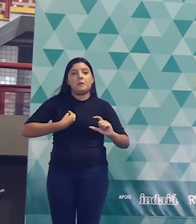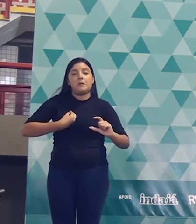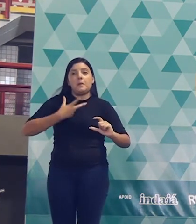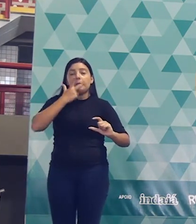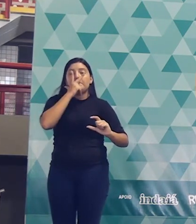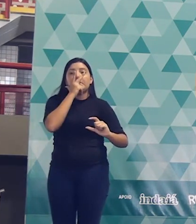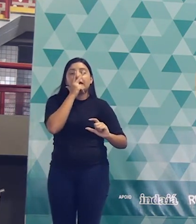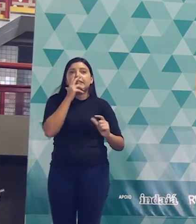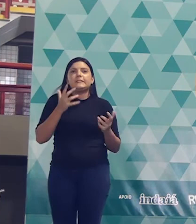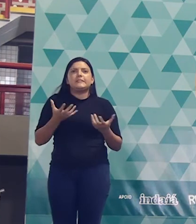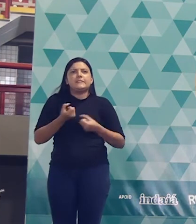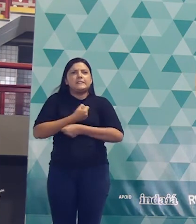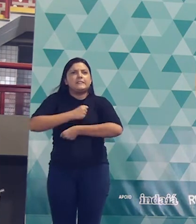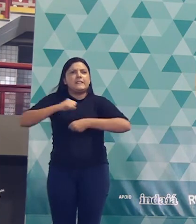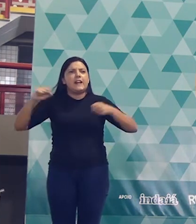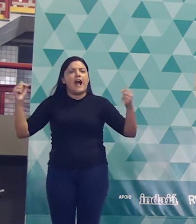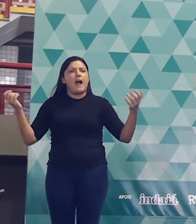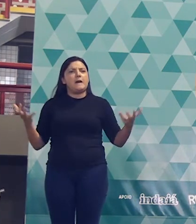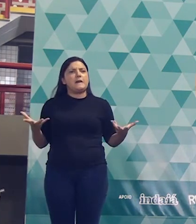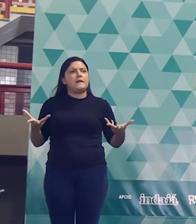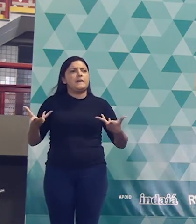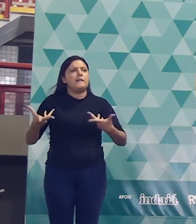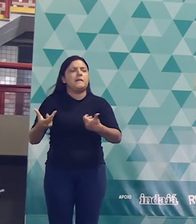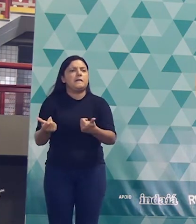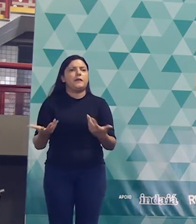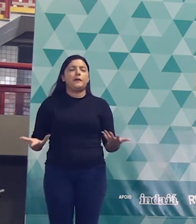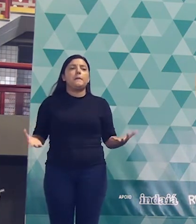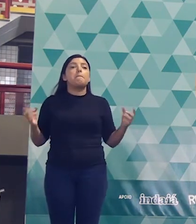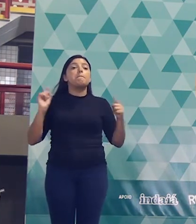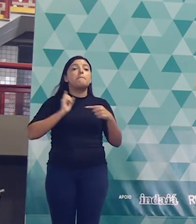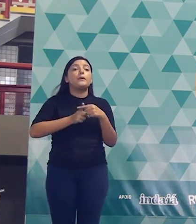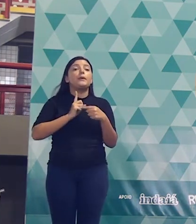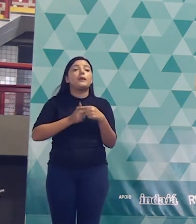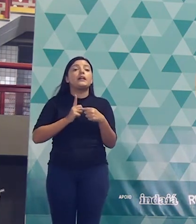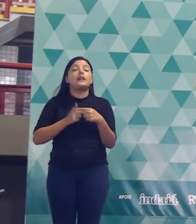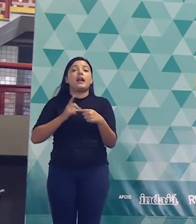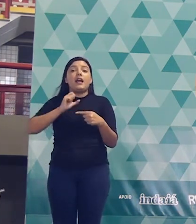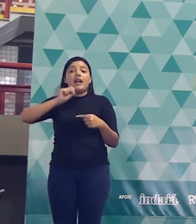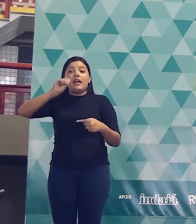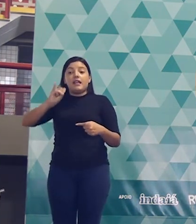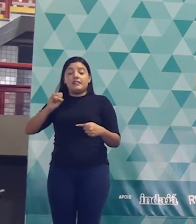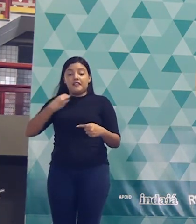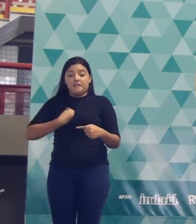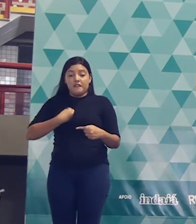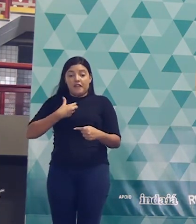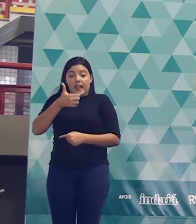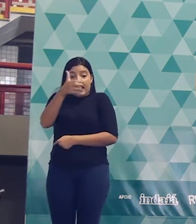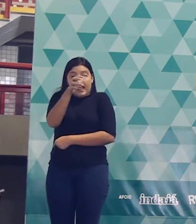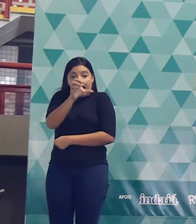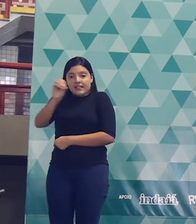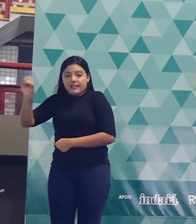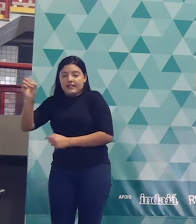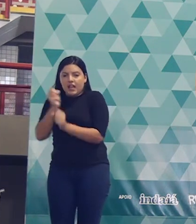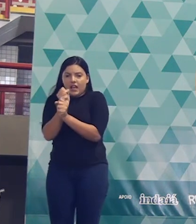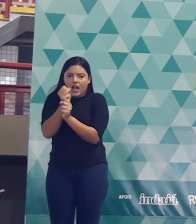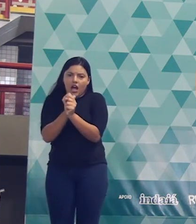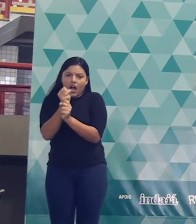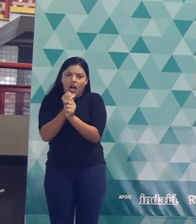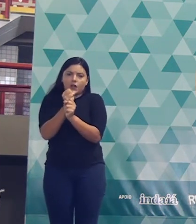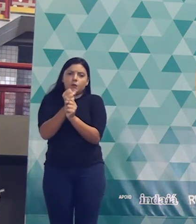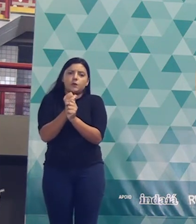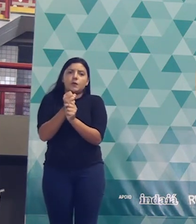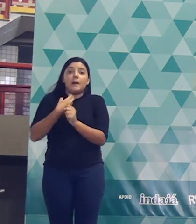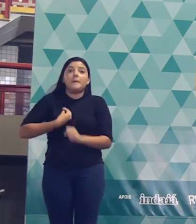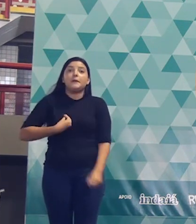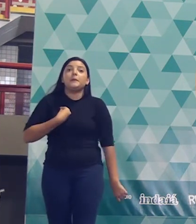grande. Por que o presente é grande? Porque se a gente viver 100 anos, a gente vive 100 anos